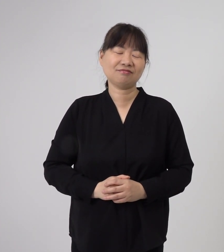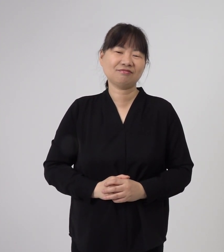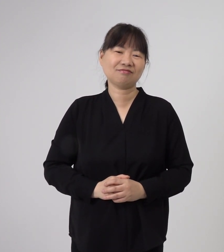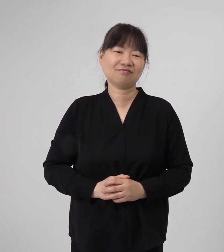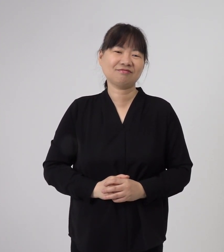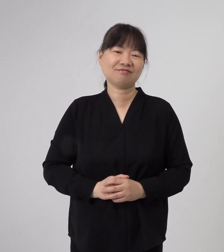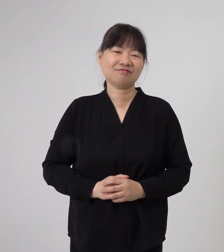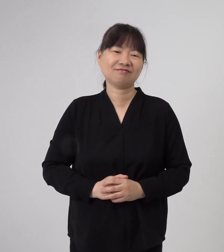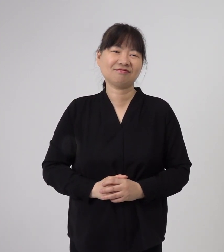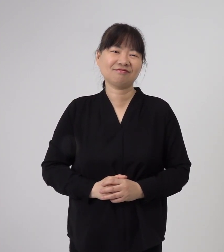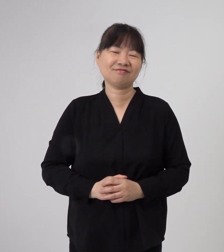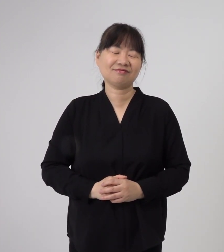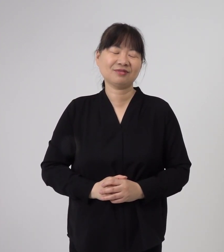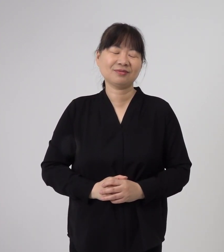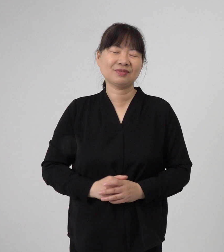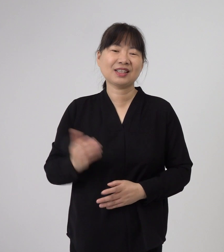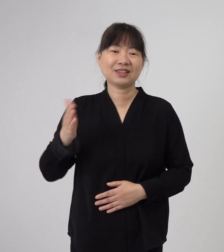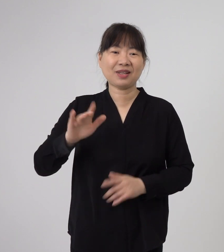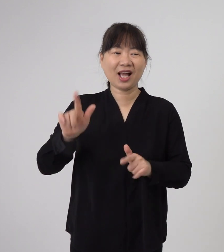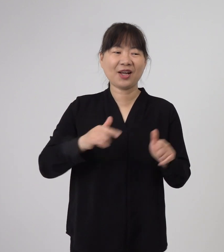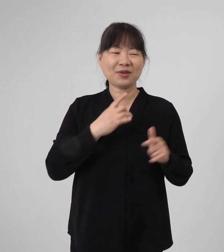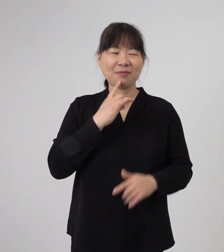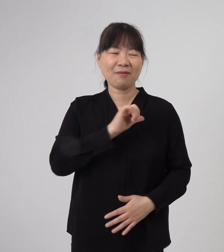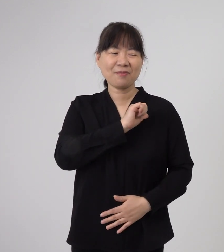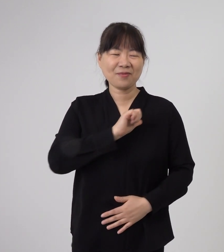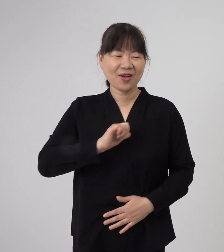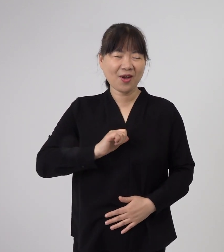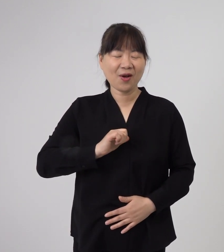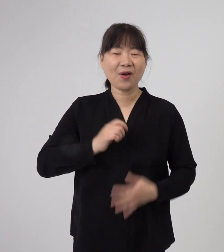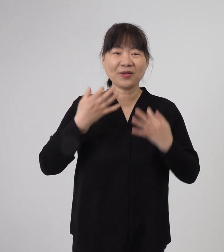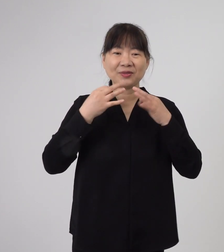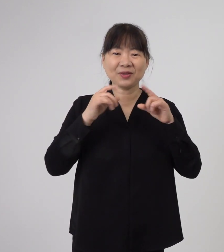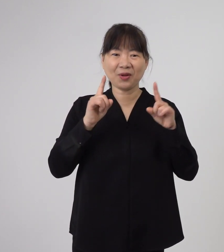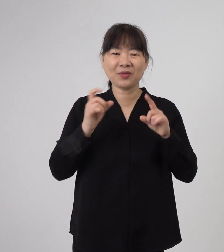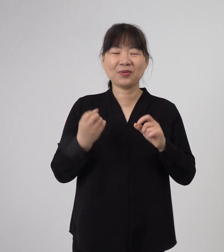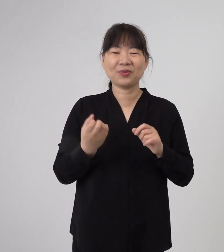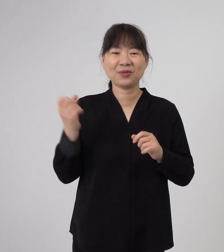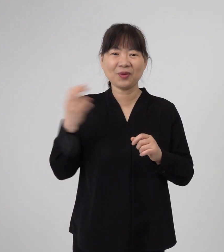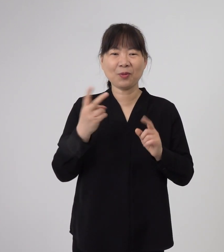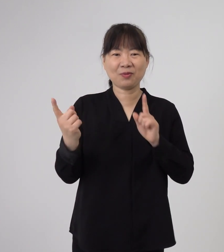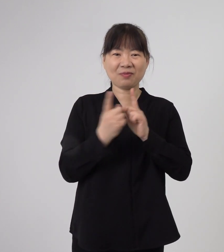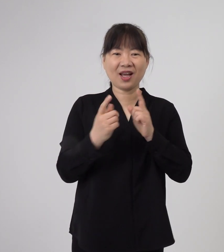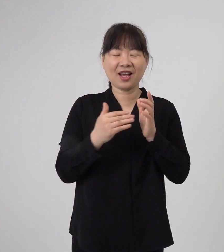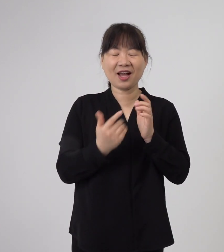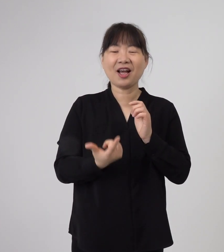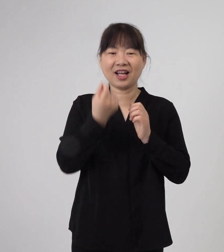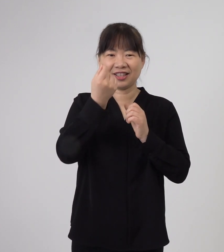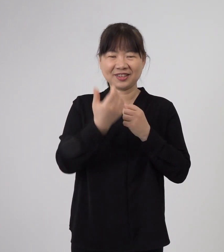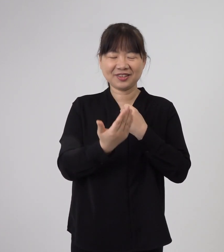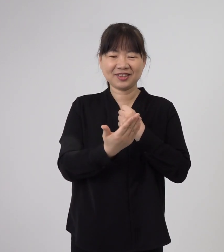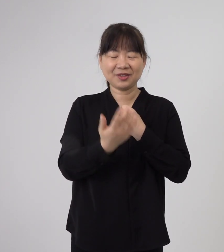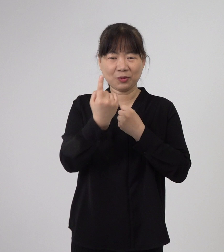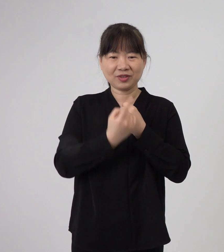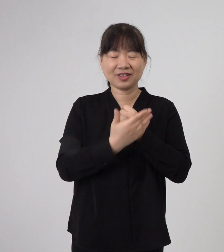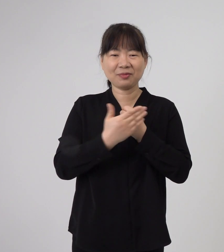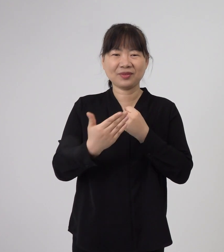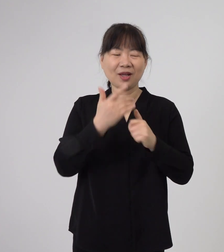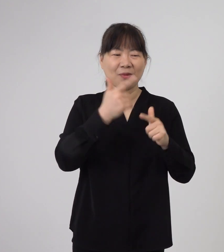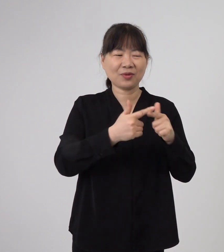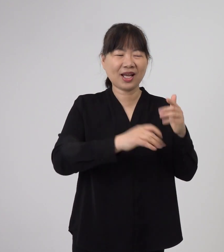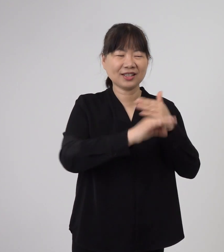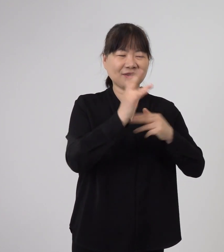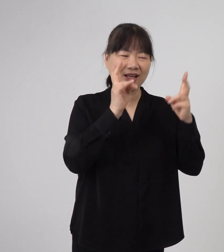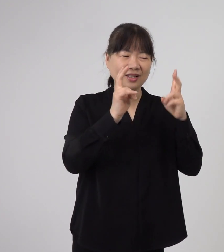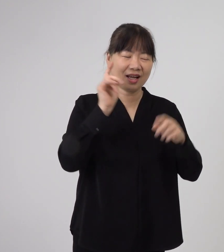그래도 이번 주는 하루만 버티자. 금요일이 또 오니까. 그럴 수 있겠죠? 목요일 날 아침에